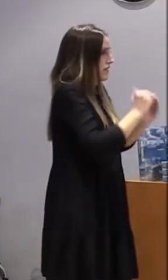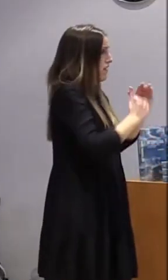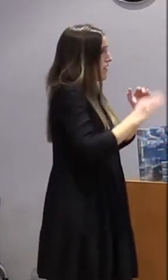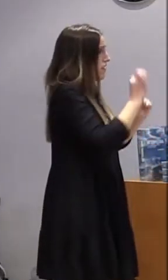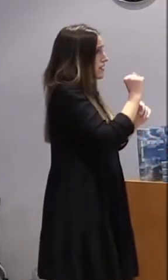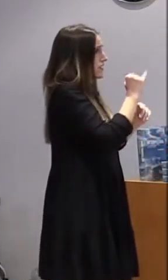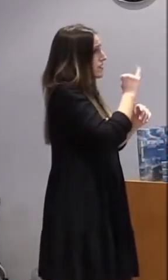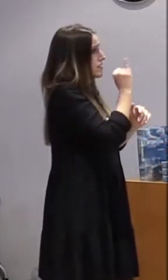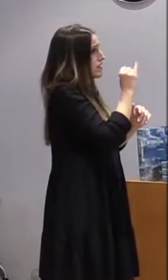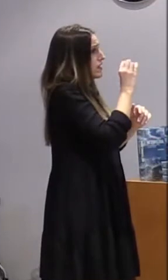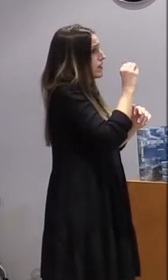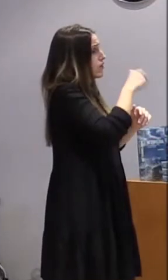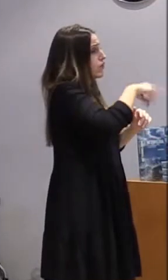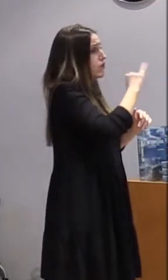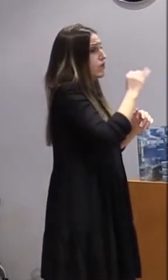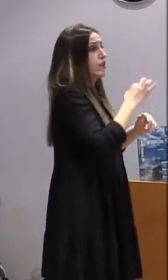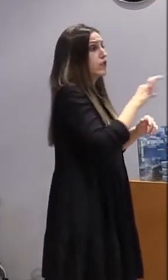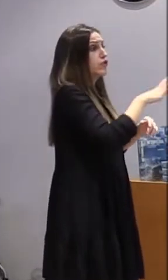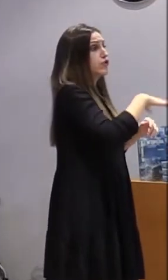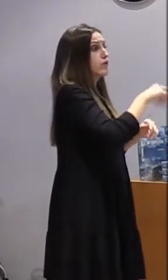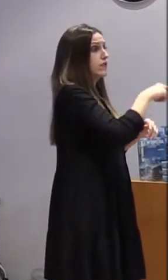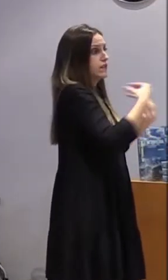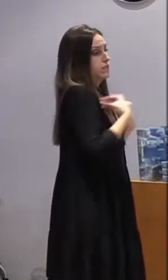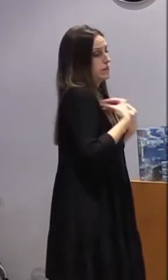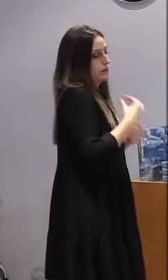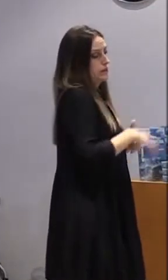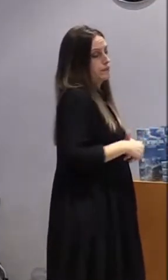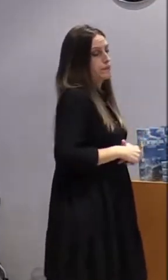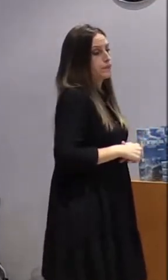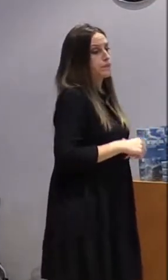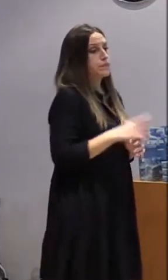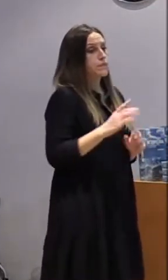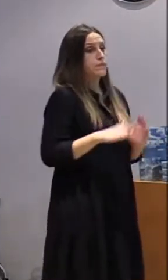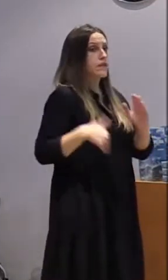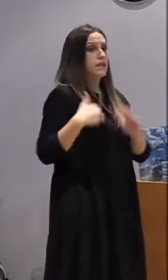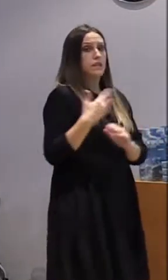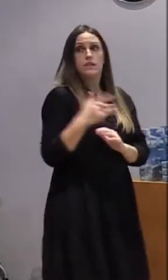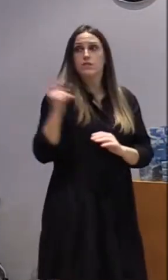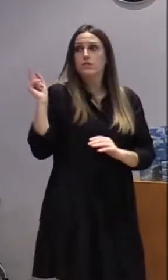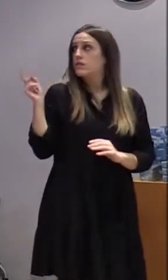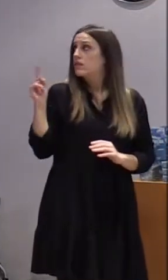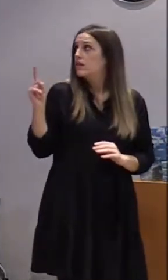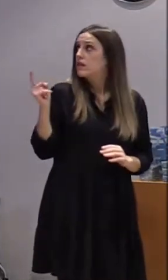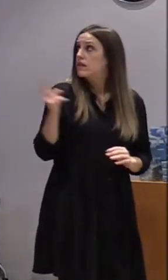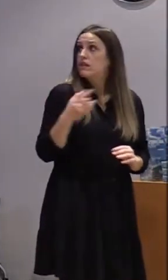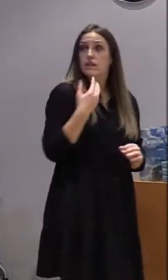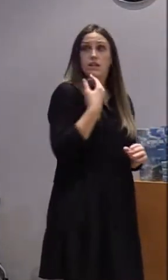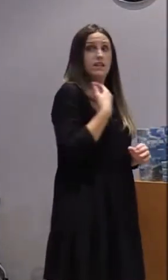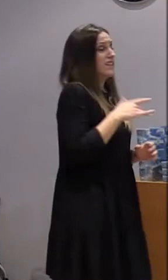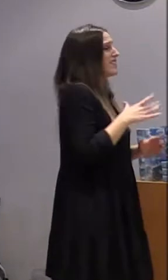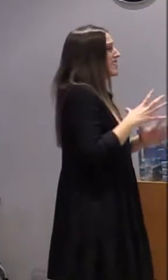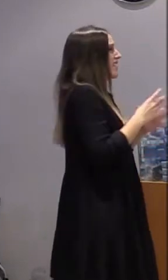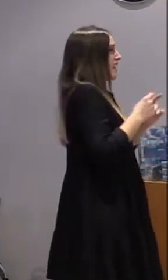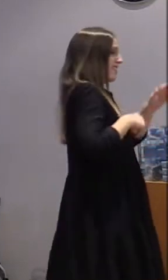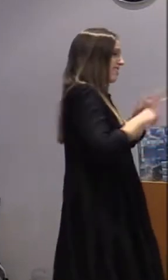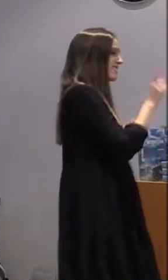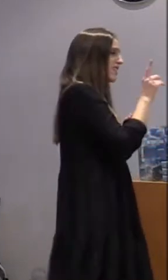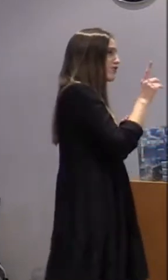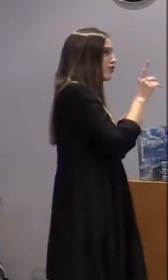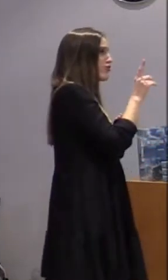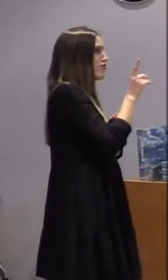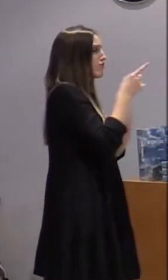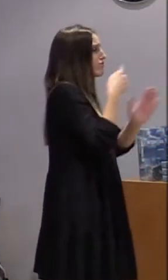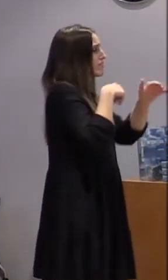donde él vivía, ¿no? Llegamos a las nubes de desarrollo vertical. Las que no tienen mucho desarrollo son los